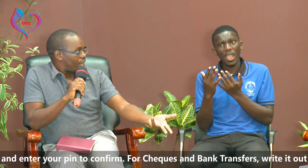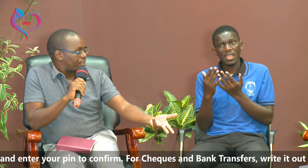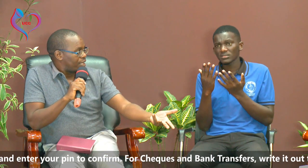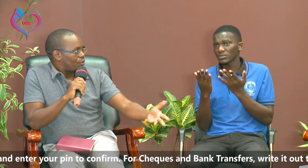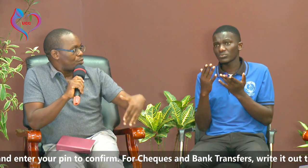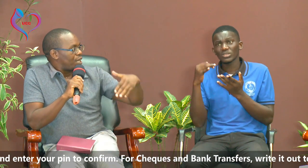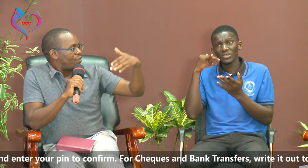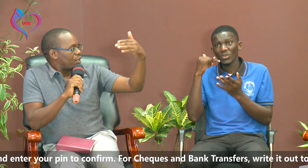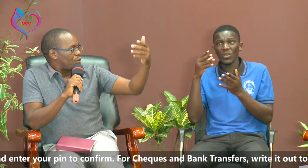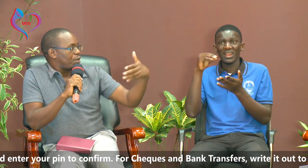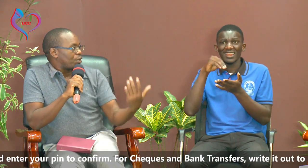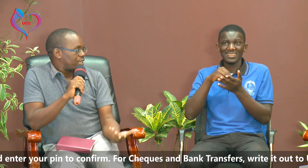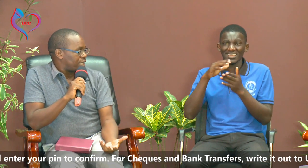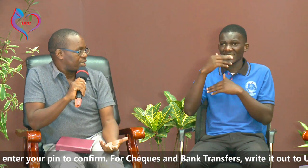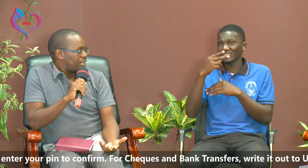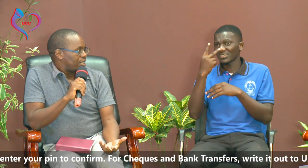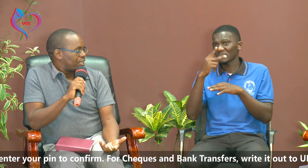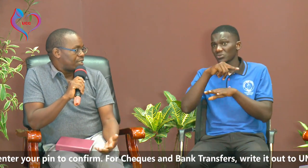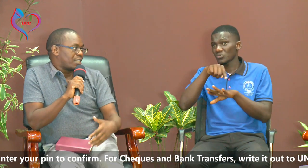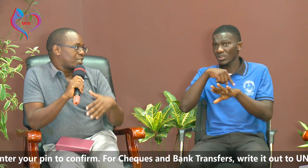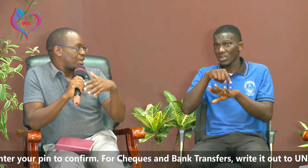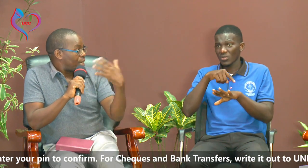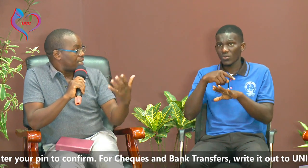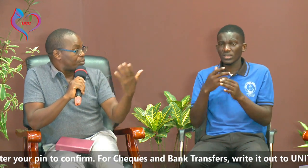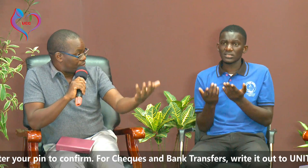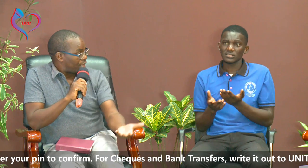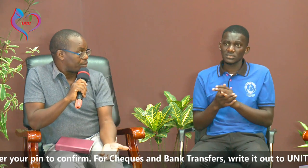2 hours. Nkubira after tulaba lugezi gezi. It is just I'm highly programmed.